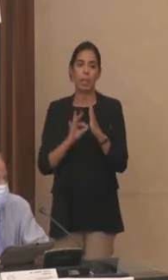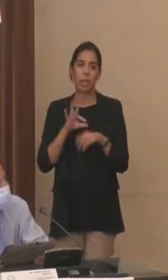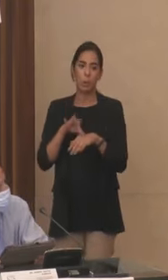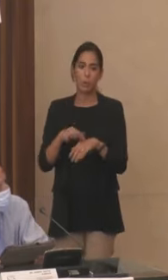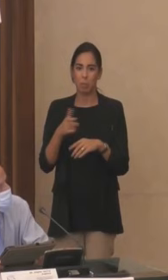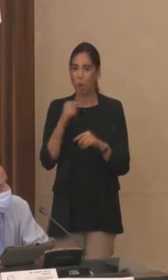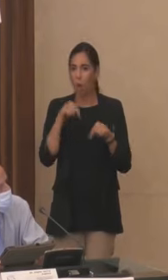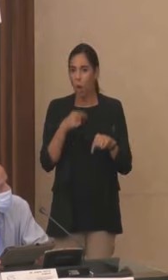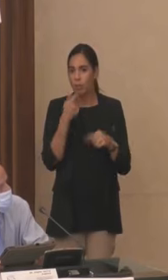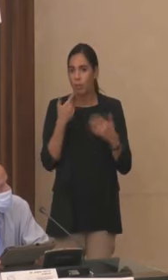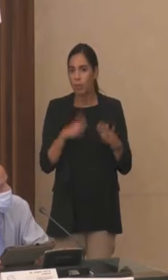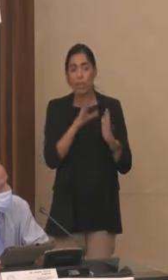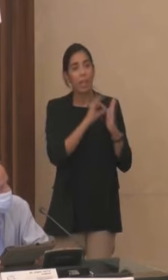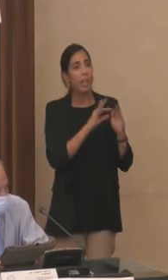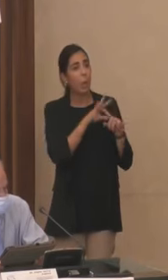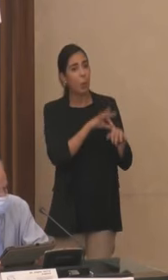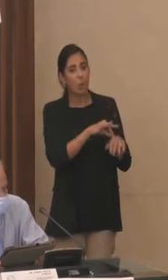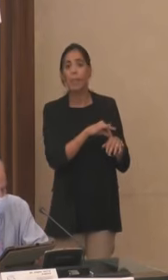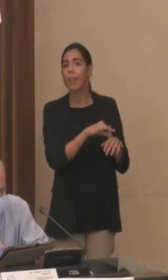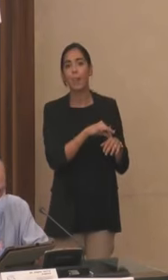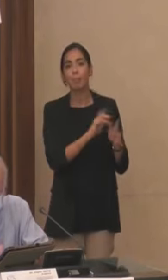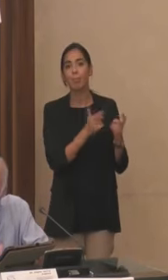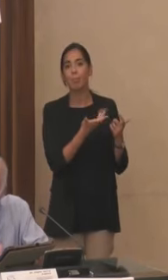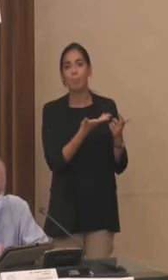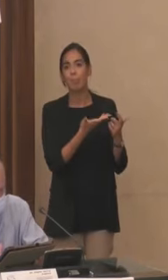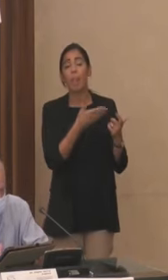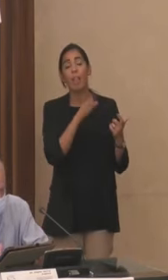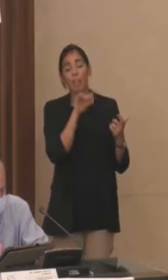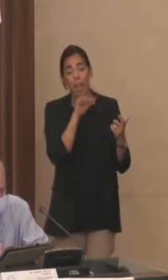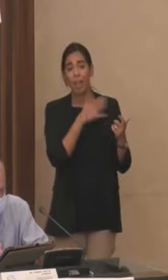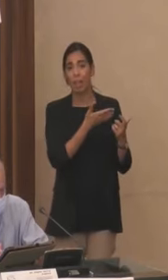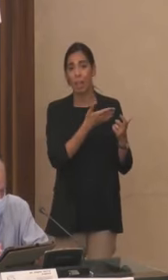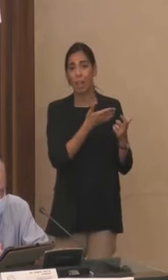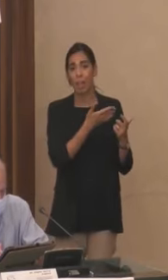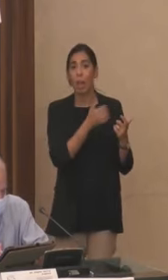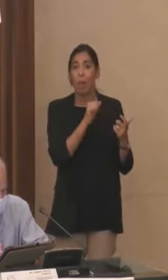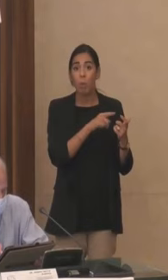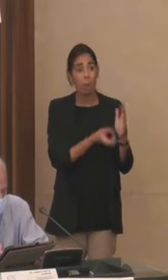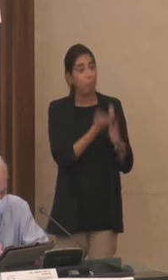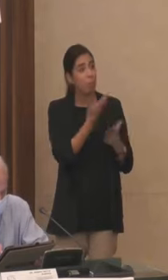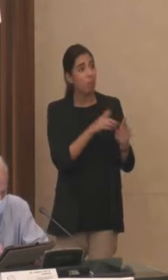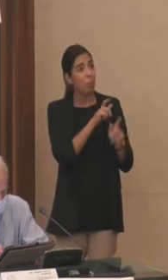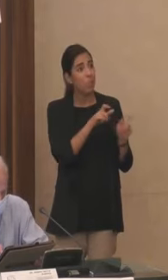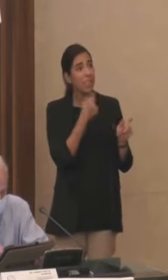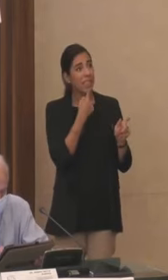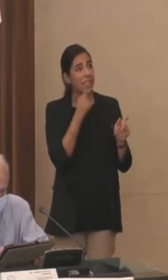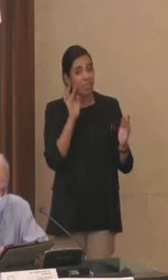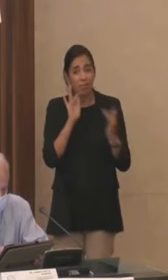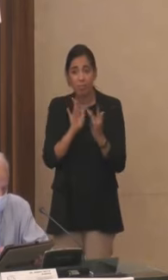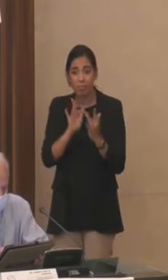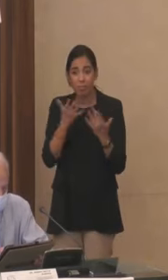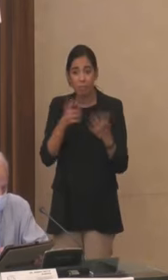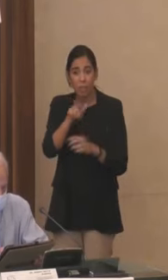statiche, spesso obsolete e sono fatte da persone che magari non hanno mai visitato un paziente e questo non va